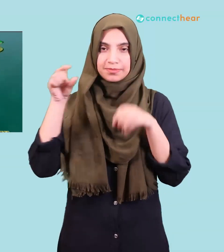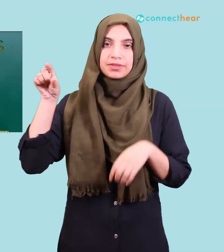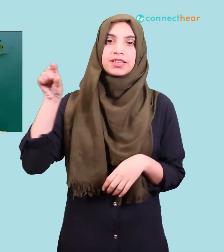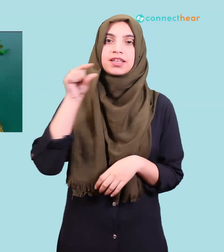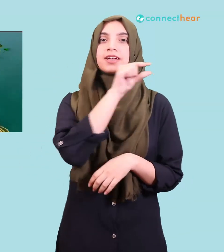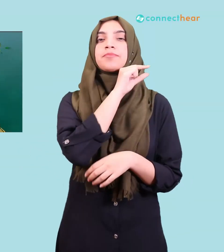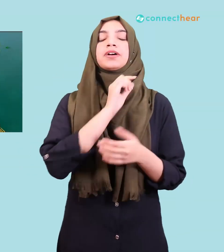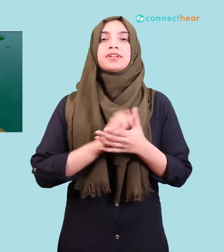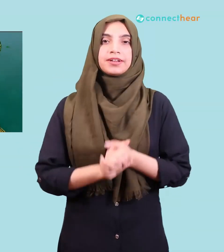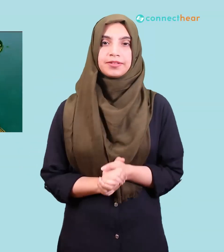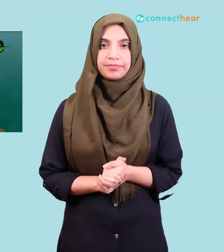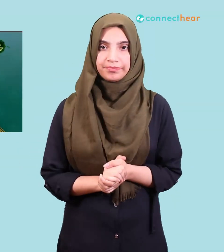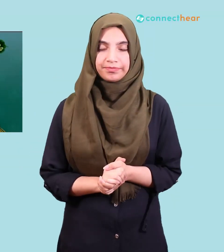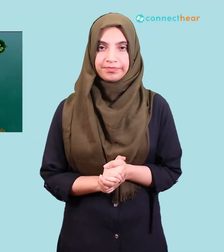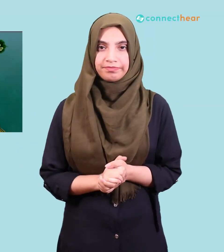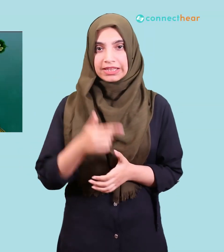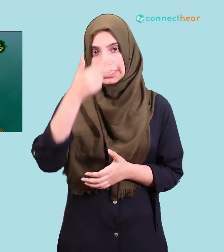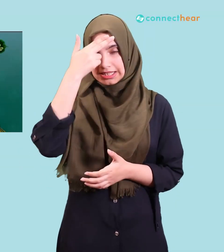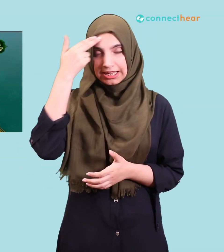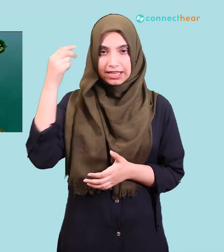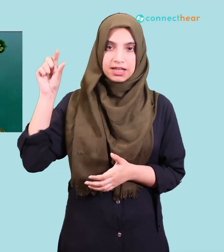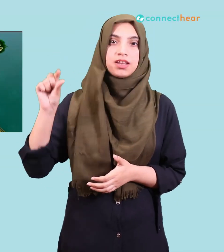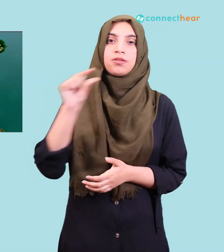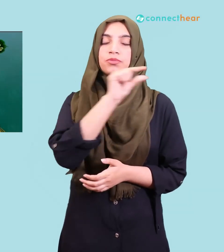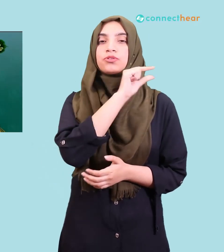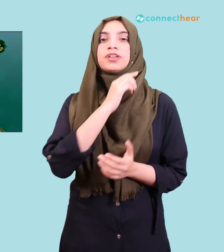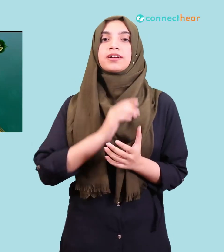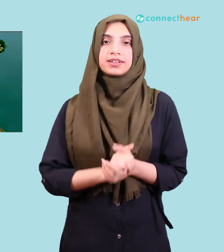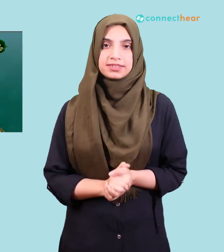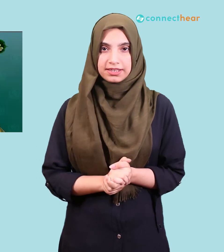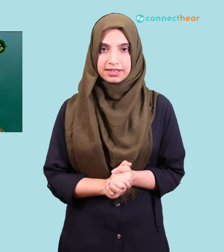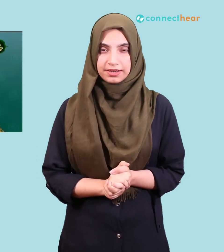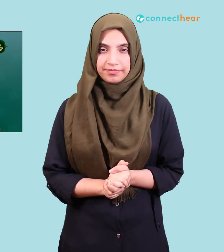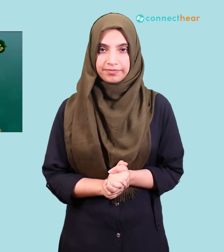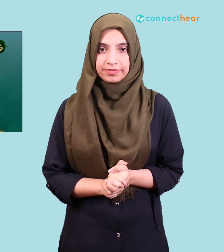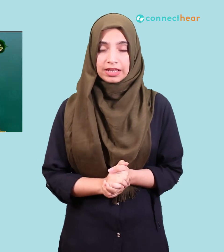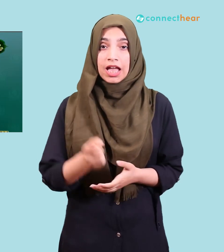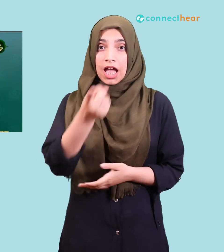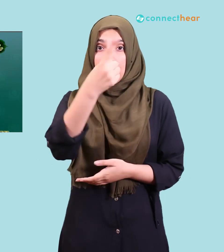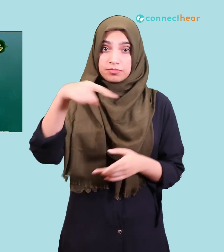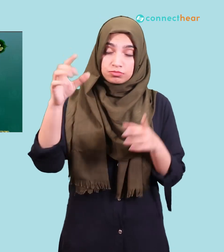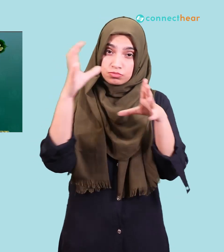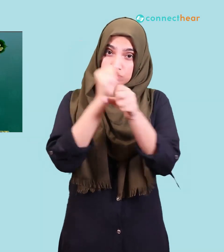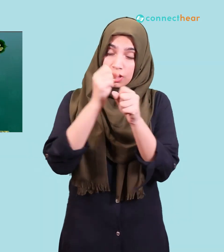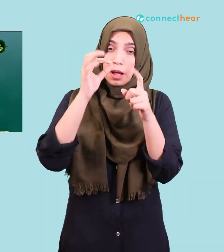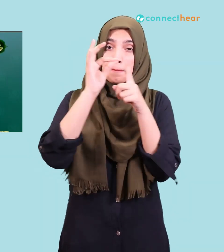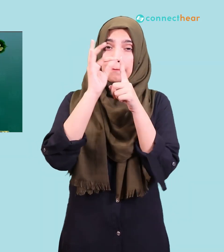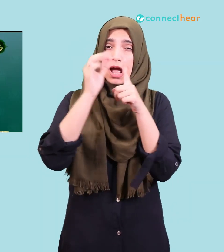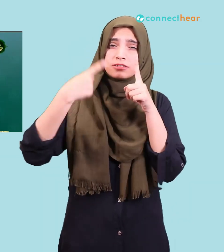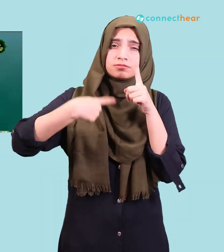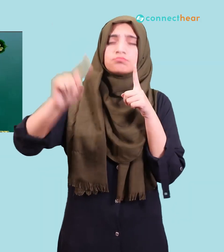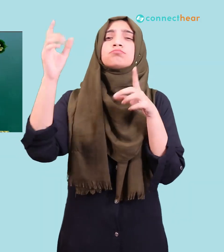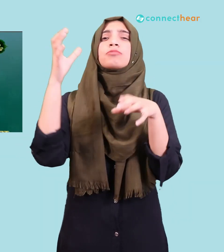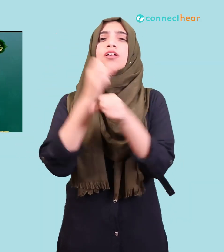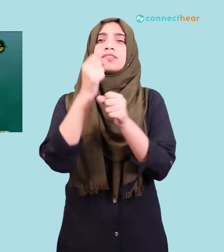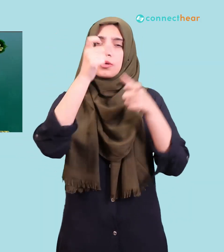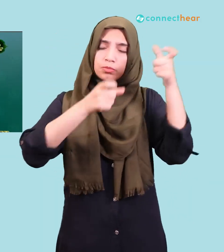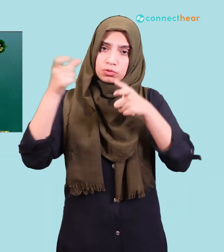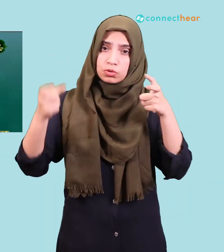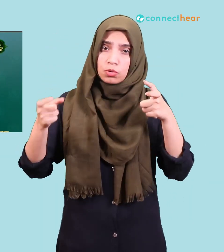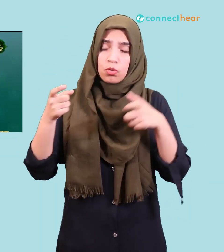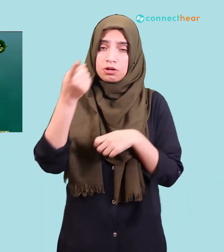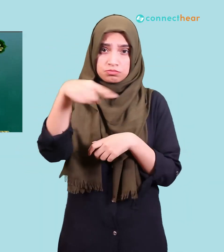बिस्मिल्लाहिर्रहमानिर्रहीम। इय्याक नअबुदु व इय्याक नस्तईन। मेरे पाकिस्तानियों, ये जो पिछले हफ्ते